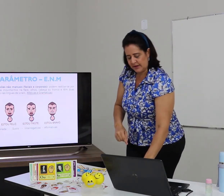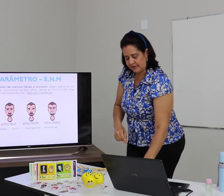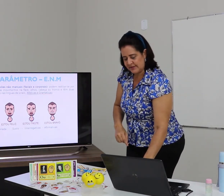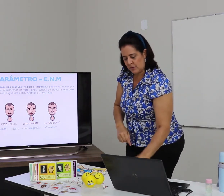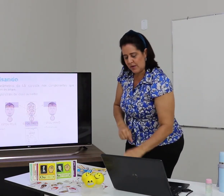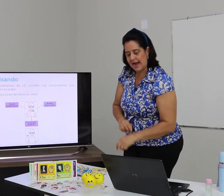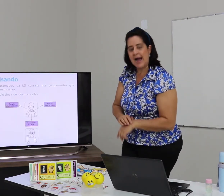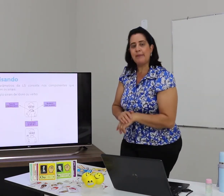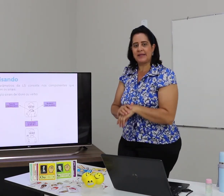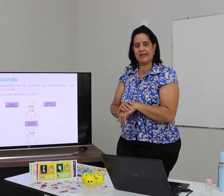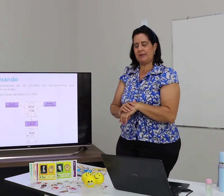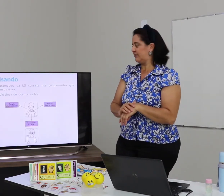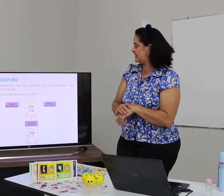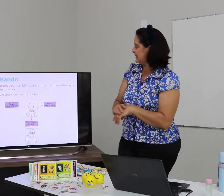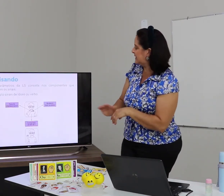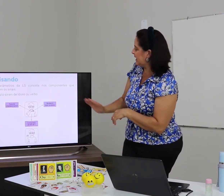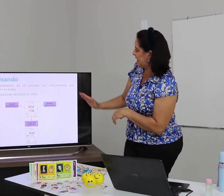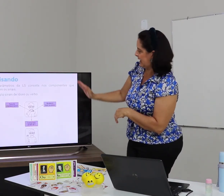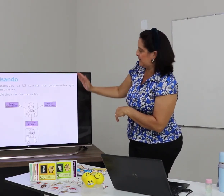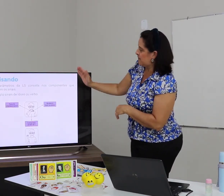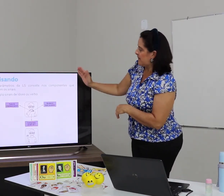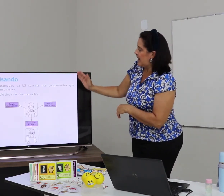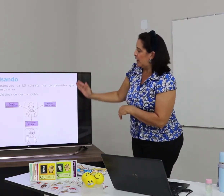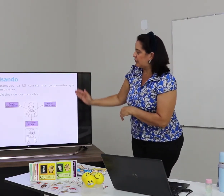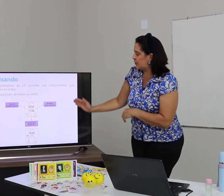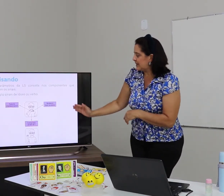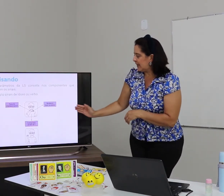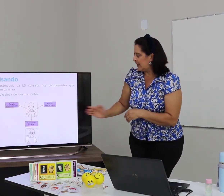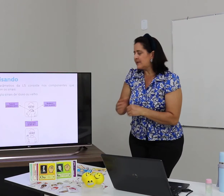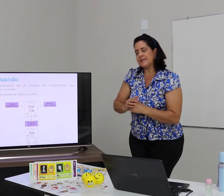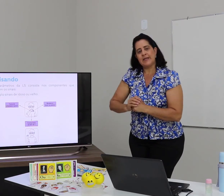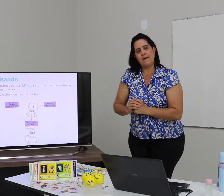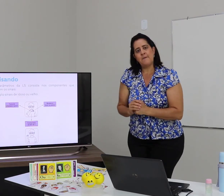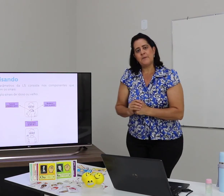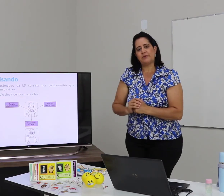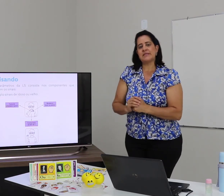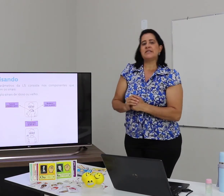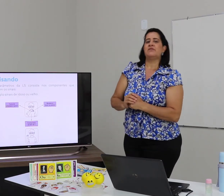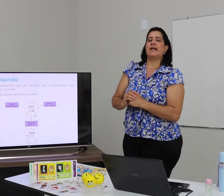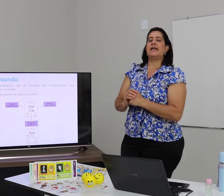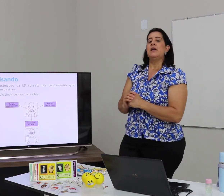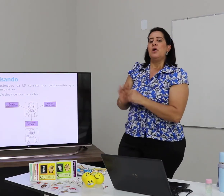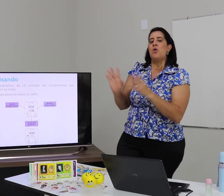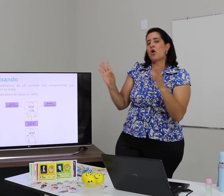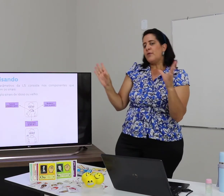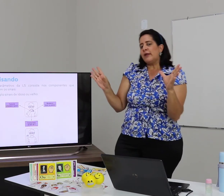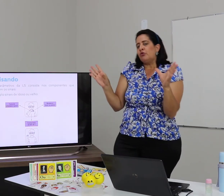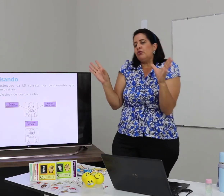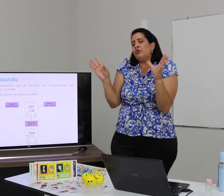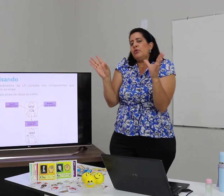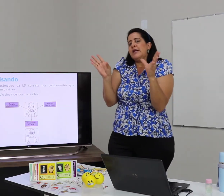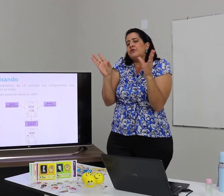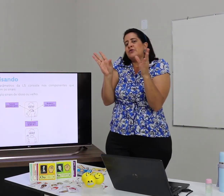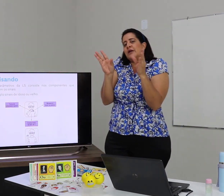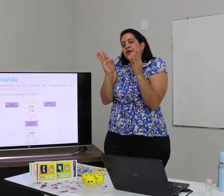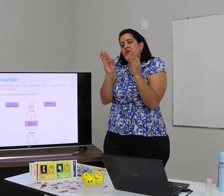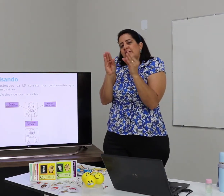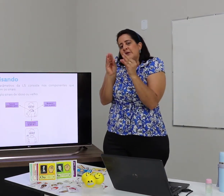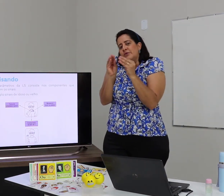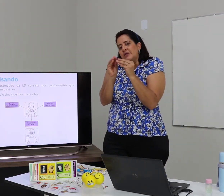revisão rápida aqui para vocês entenderem. Eu trouxe aqui um sinal para vocês verem como que tudo isso que nós vimos